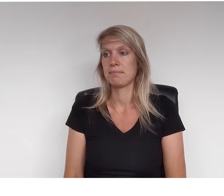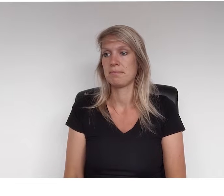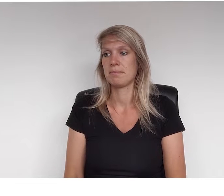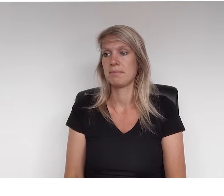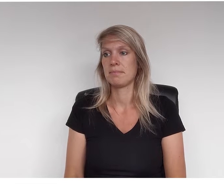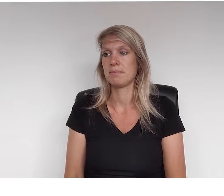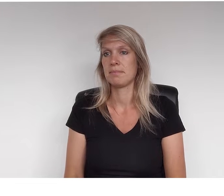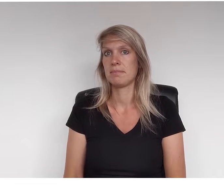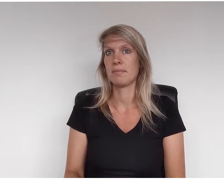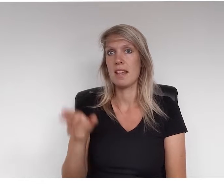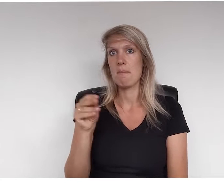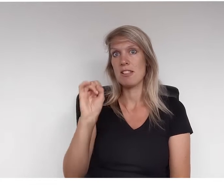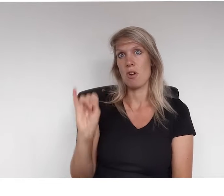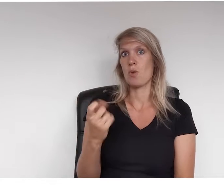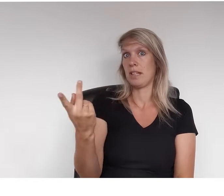Nee, jullie.